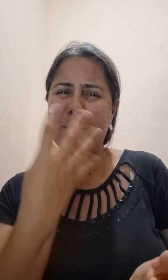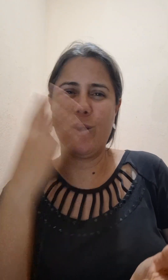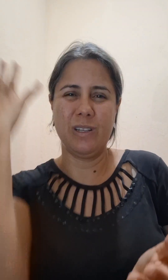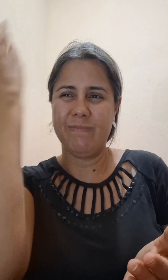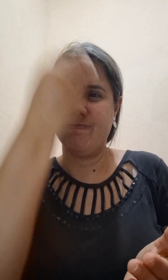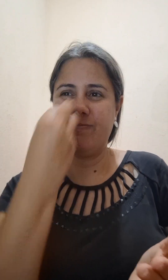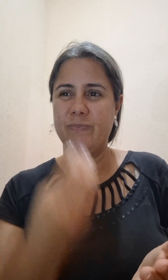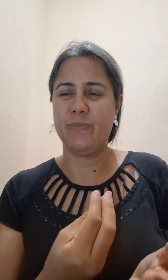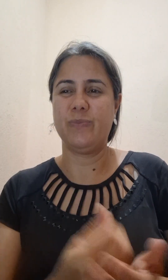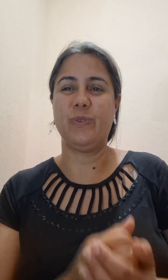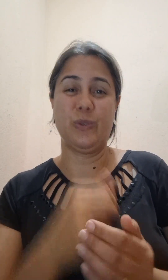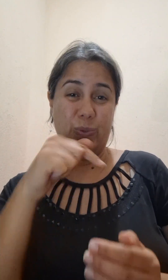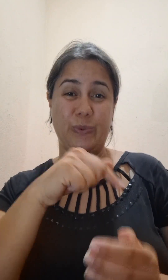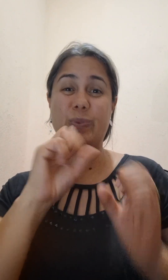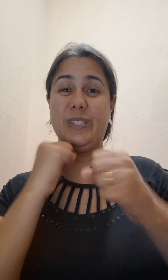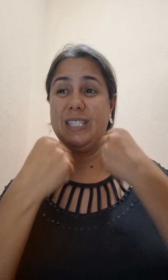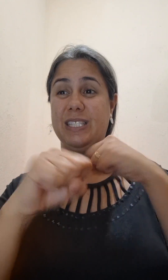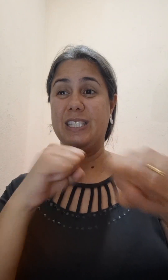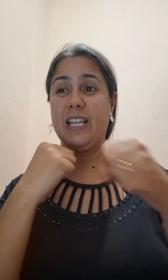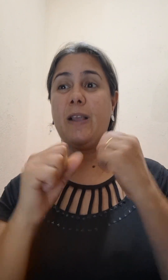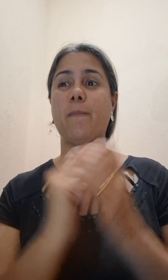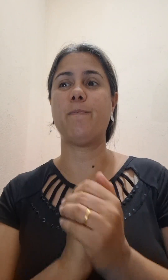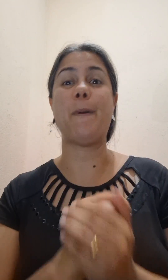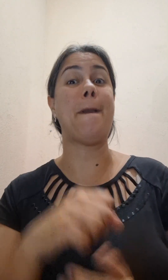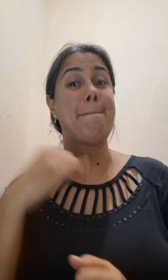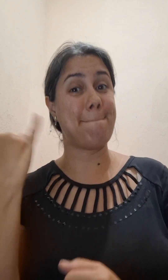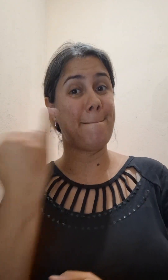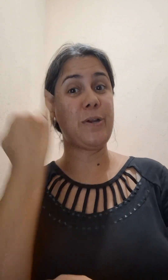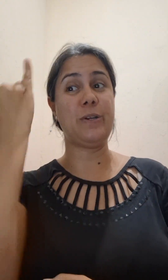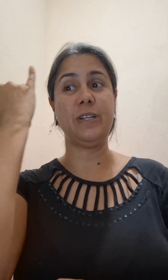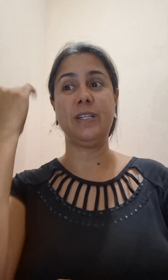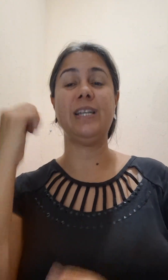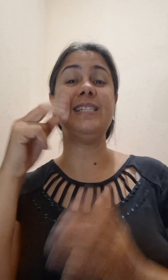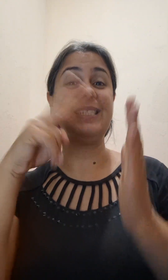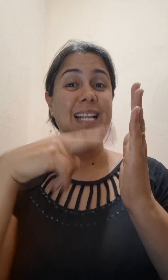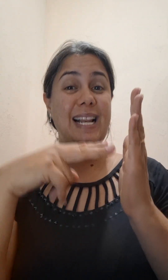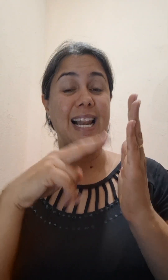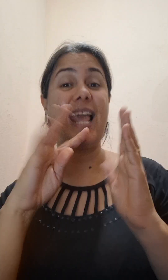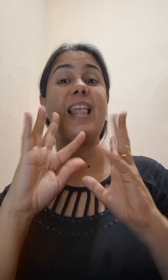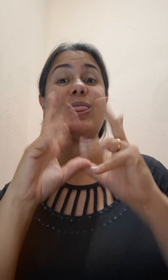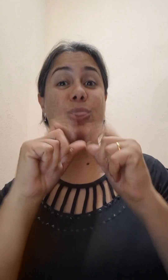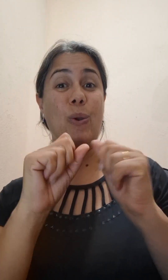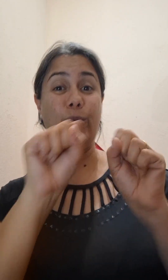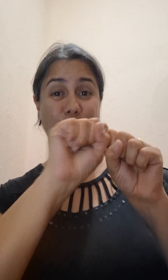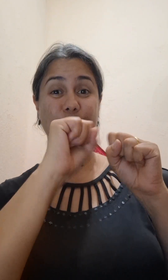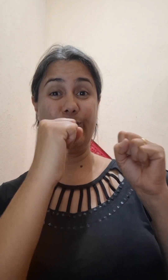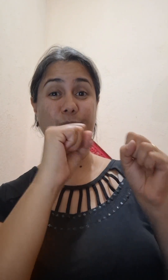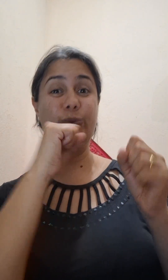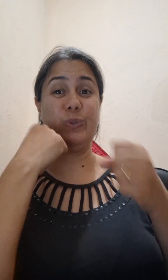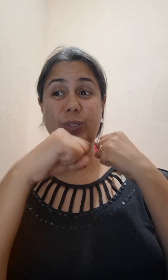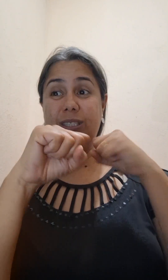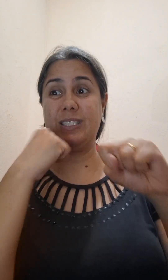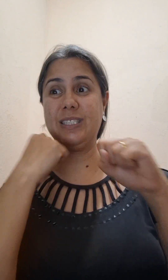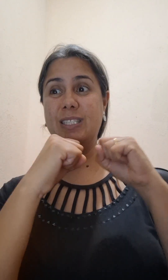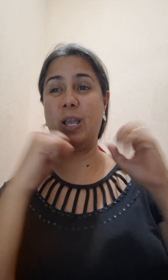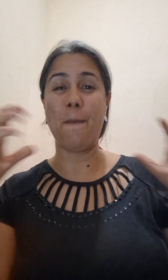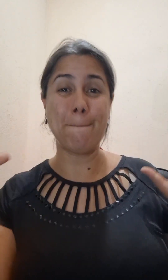toda a riqueza espiritual do salmo, é importante ler o